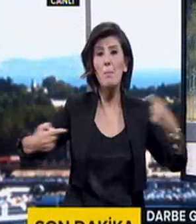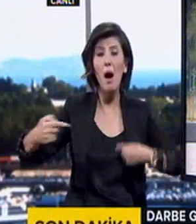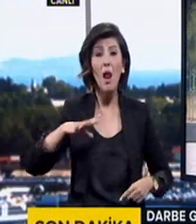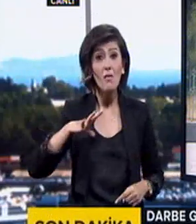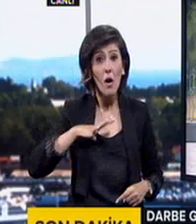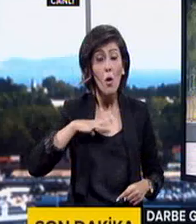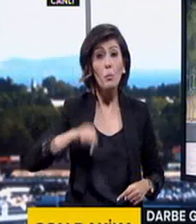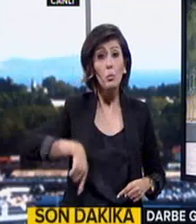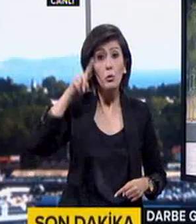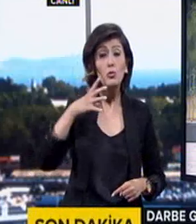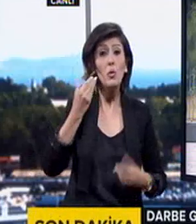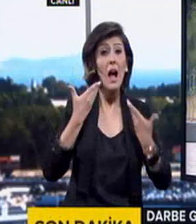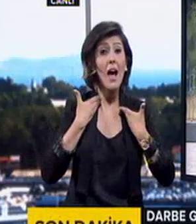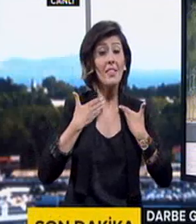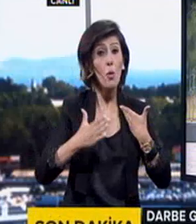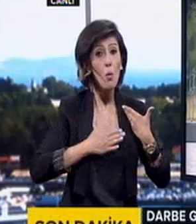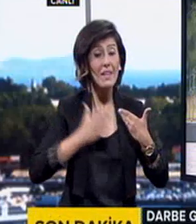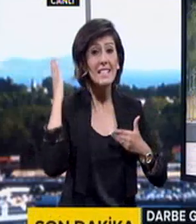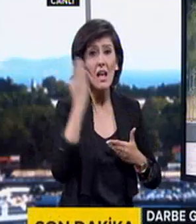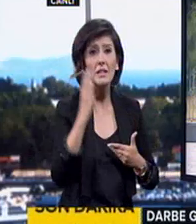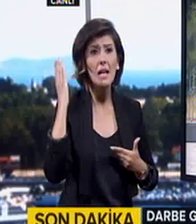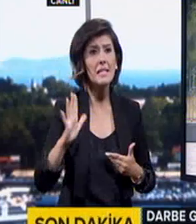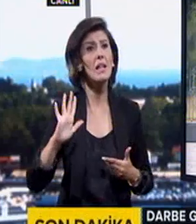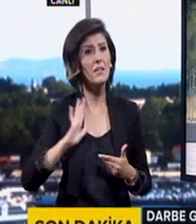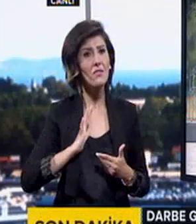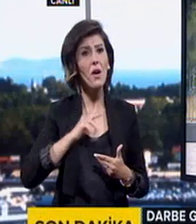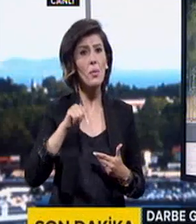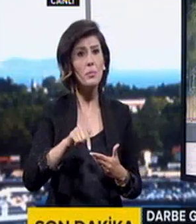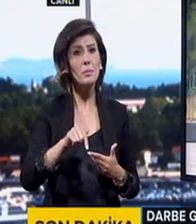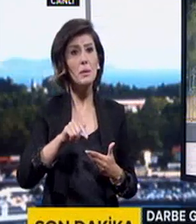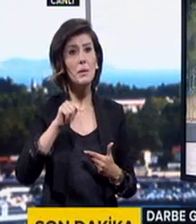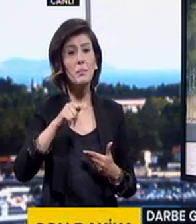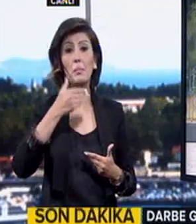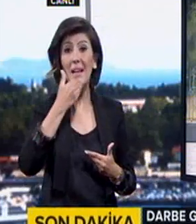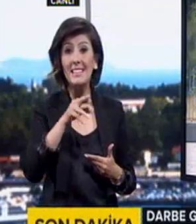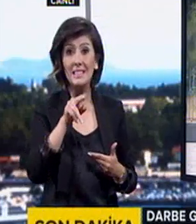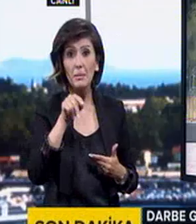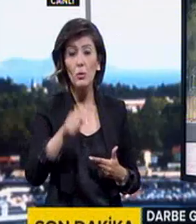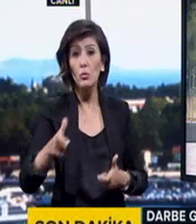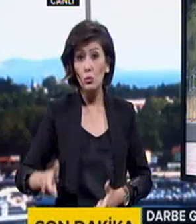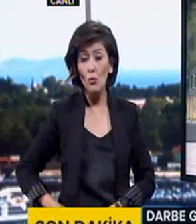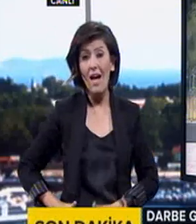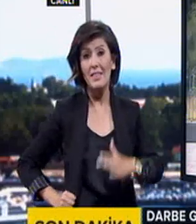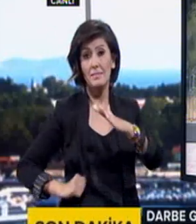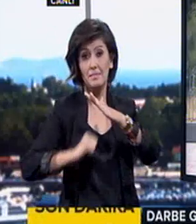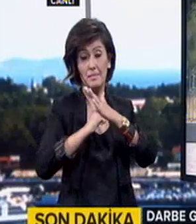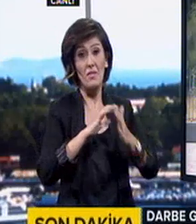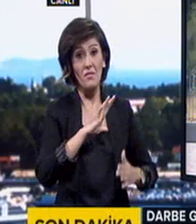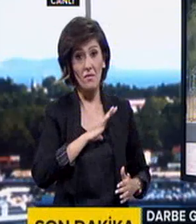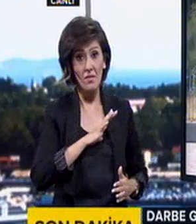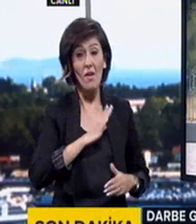Bugün pek çok kez adli önünde saldırı düzenleyince ihbarları üzerine de belirttiğimiz gibi güvenlik önlemleri en üst düzeyde